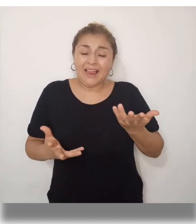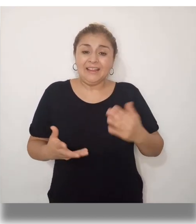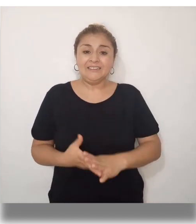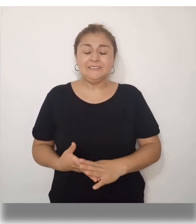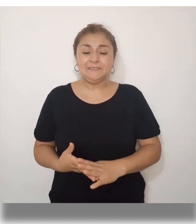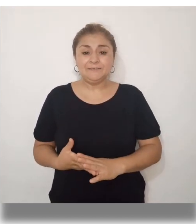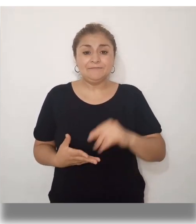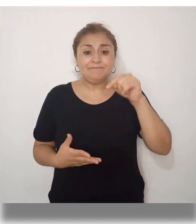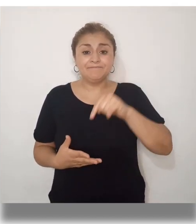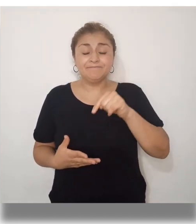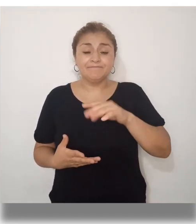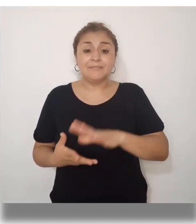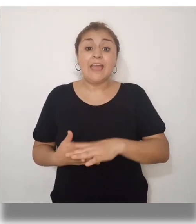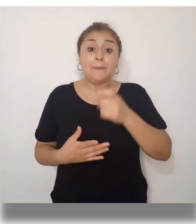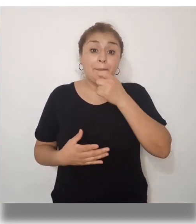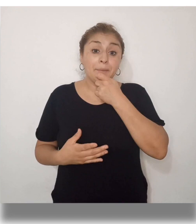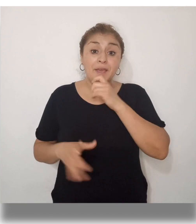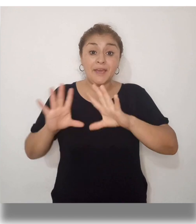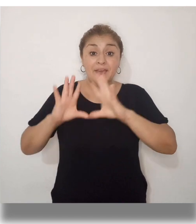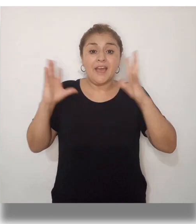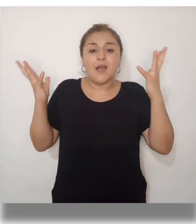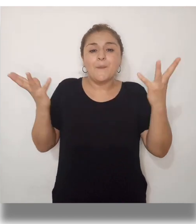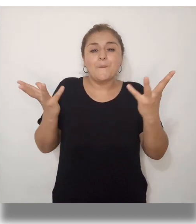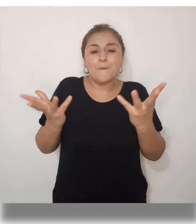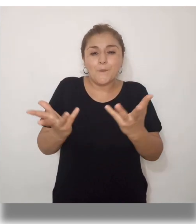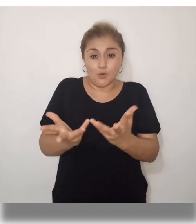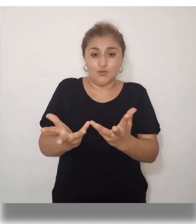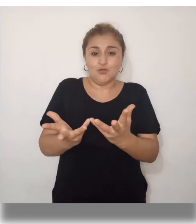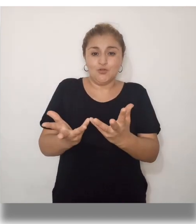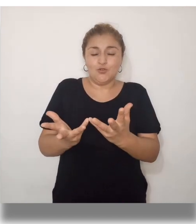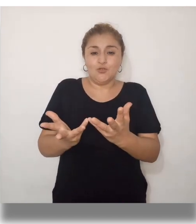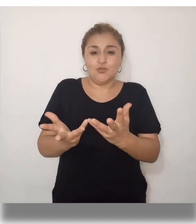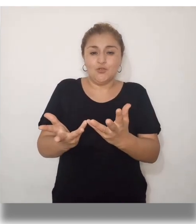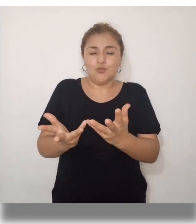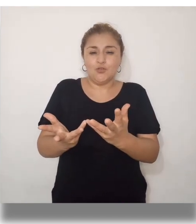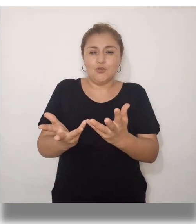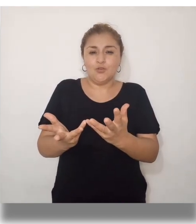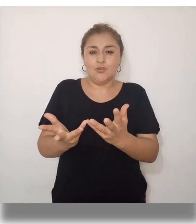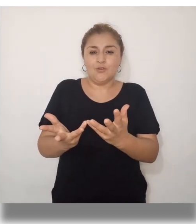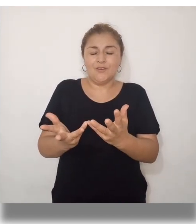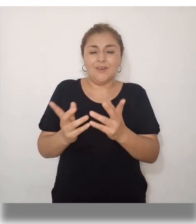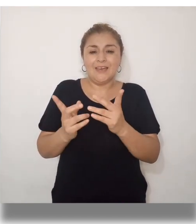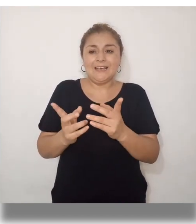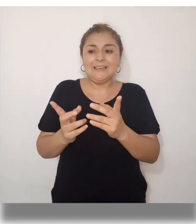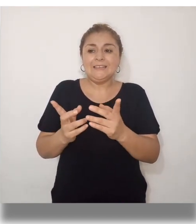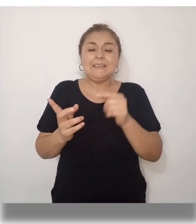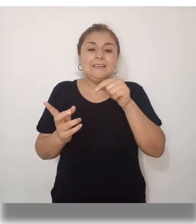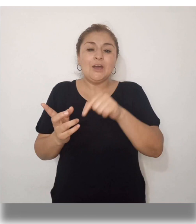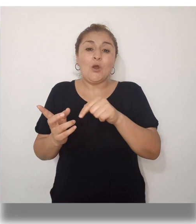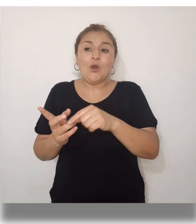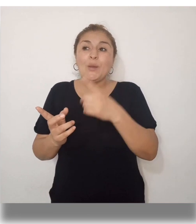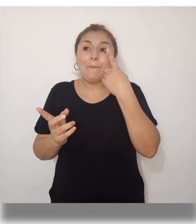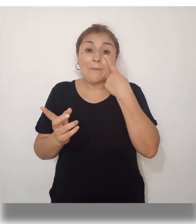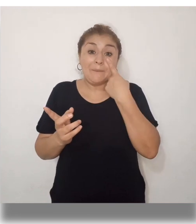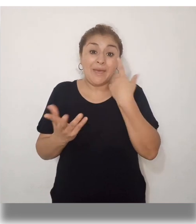actualidad el mundo se ha convertido en aquello a lo que nuestros padres llamaban un